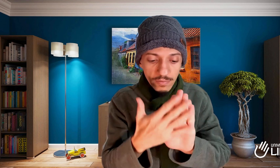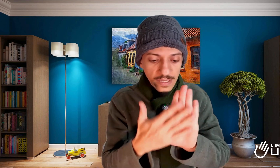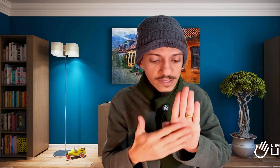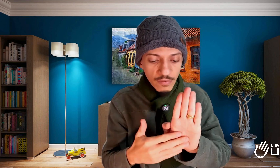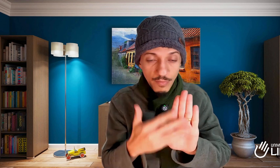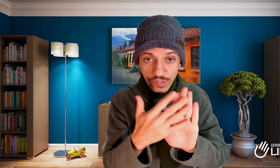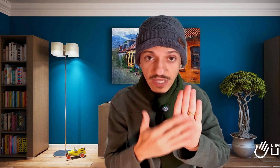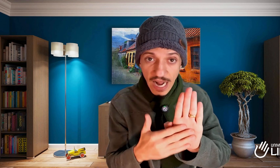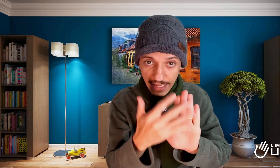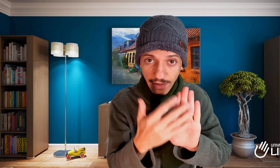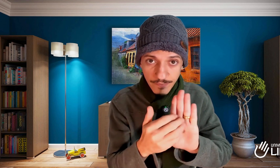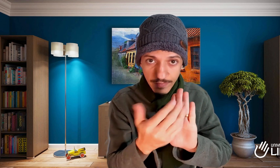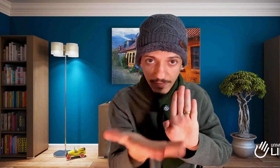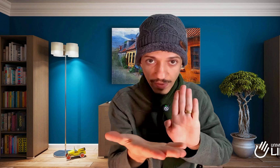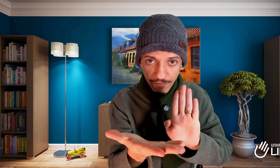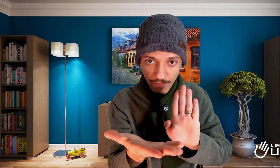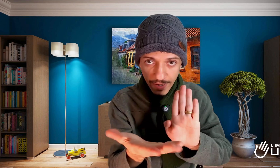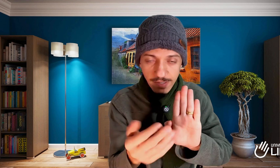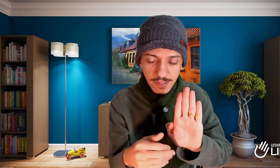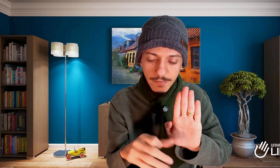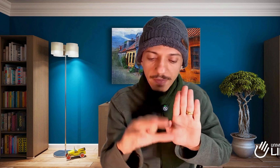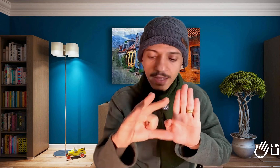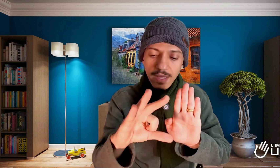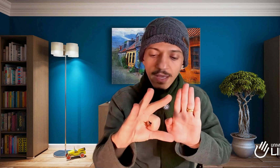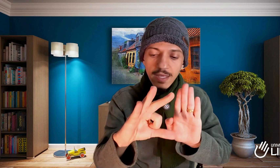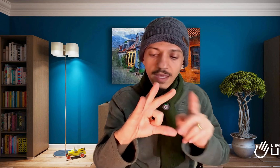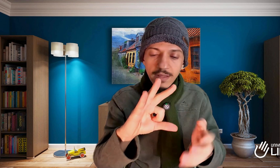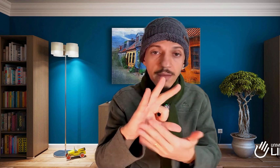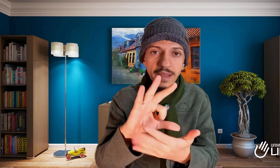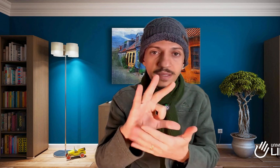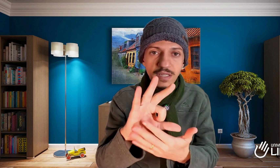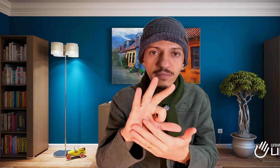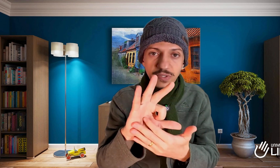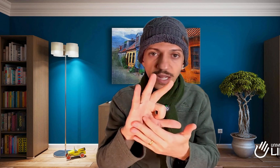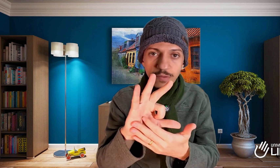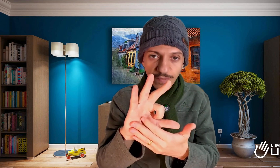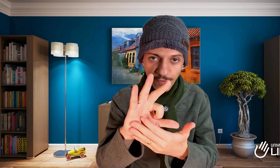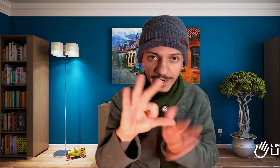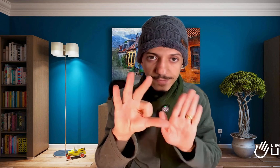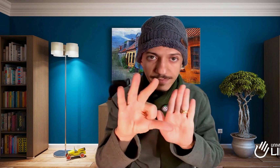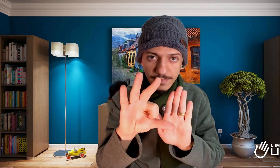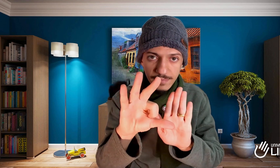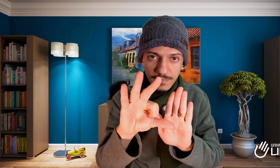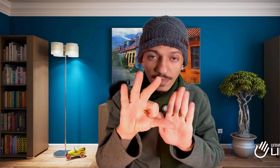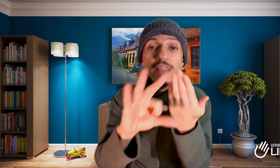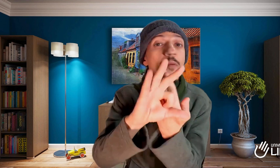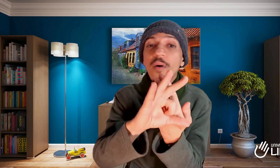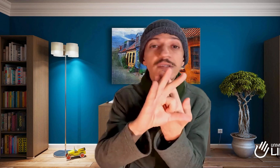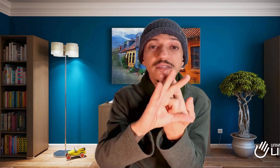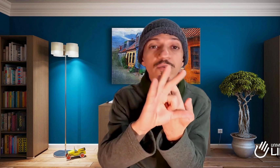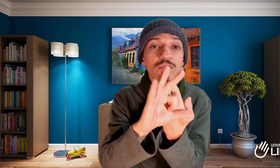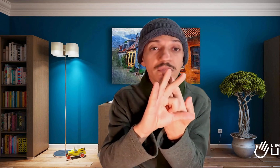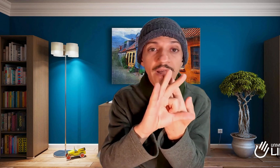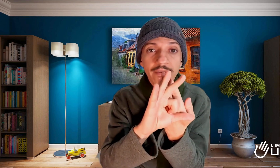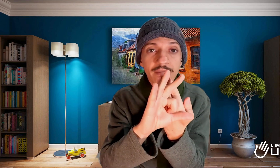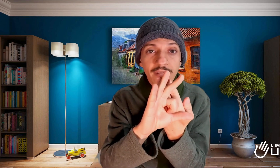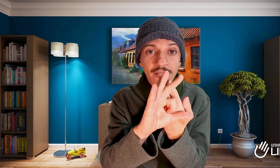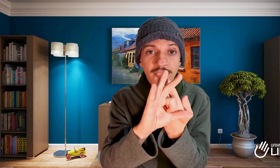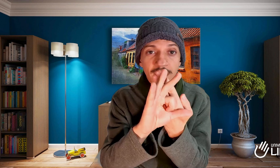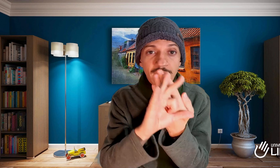sendo mostrada para fora, sim, e aqui também está sendo mostrado para fora. Não pode ser o contrário.